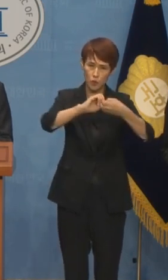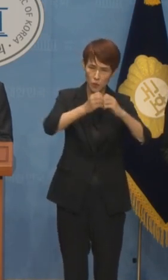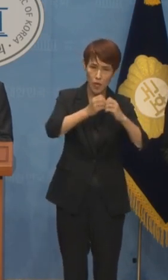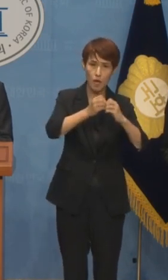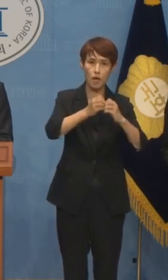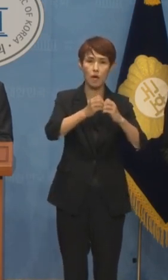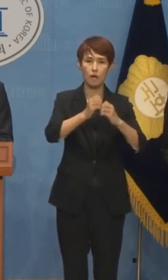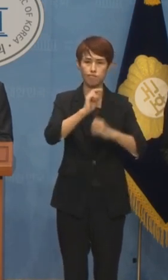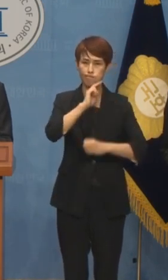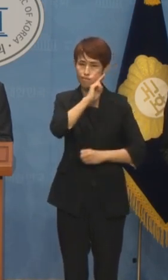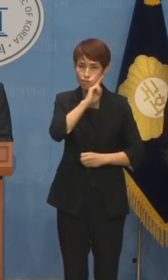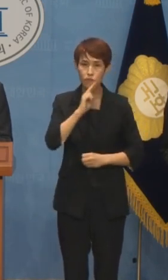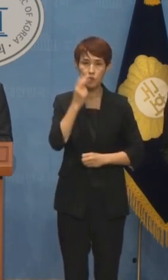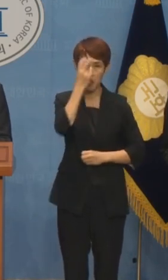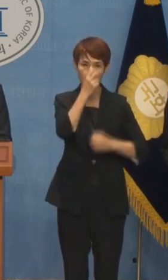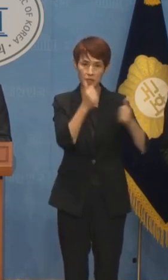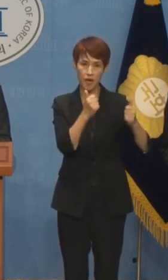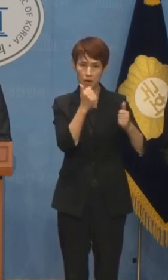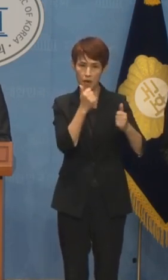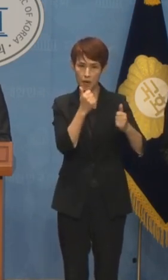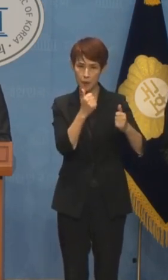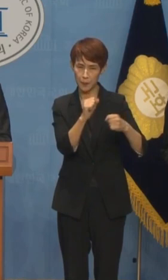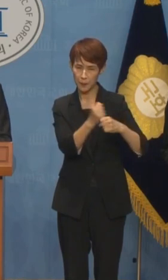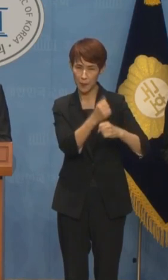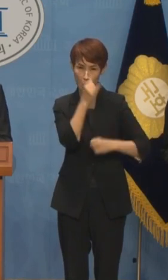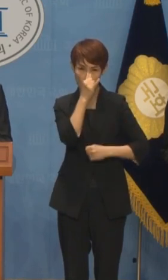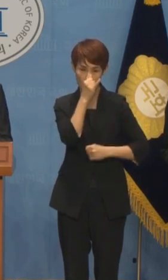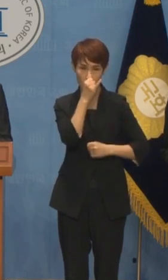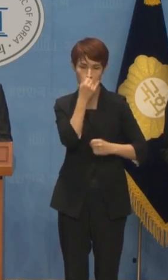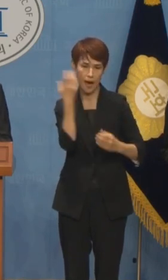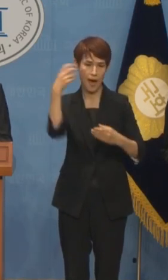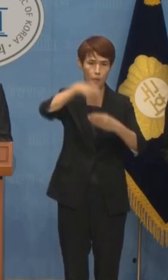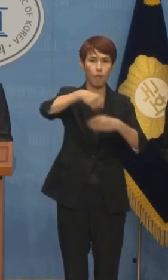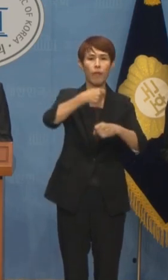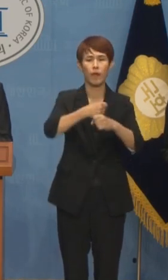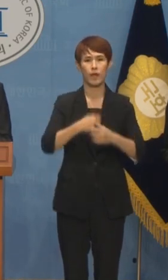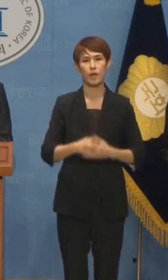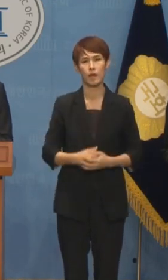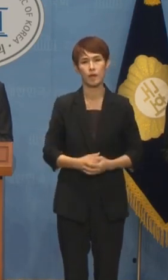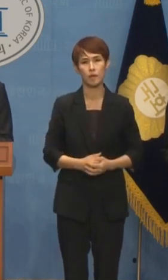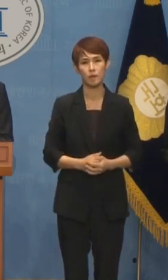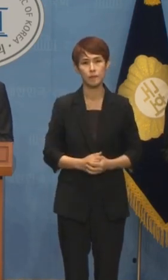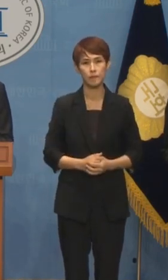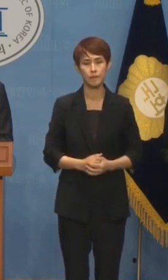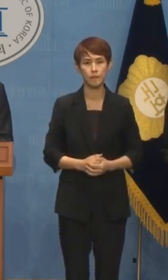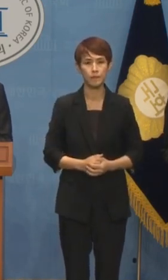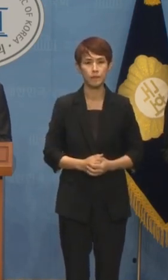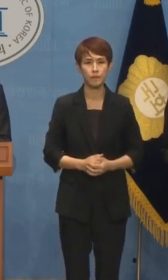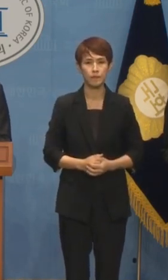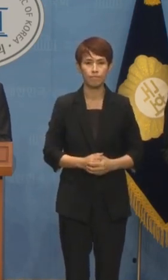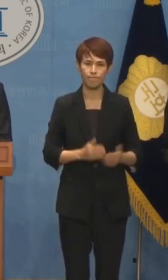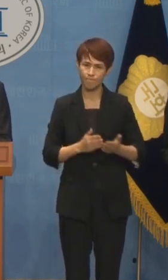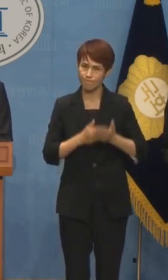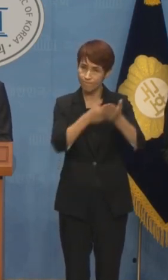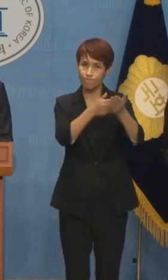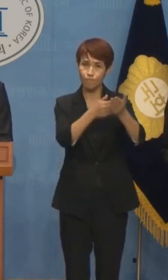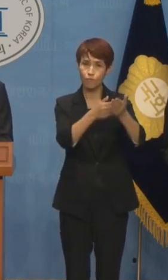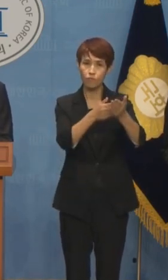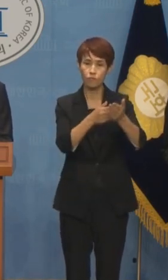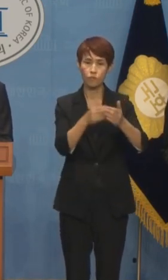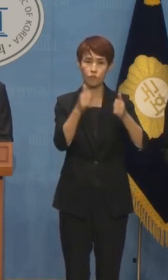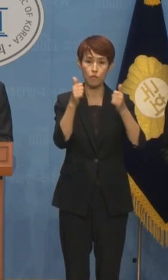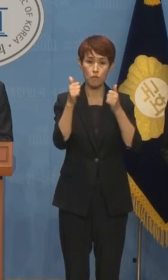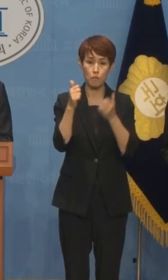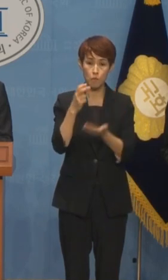물론 검찰과의 뒷거래 의혹까지 포함시키겠습니다. 다시 한번 강조합니다.